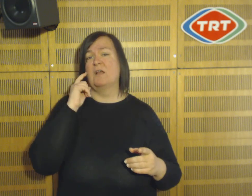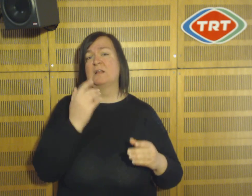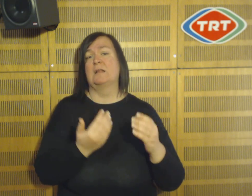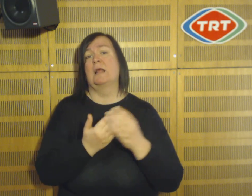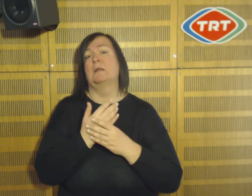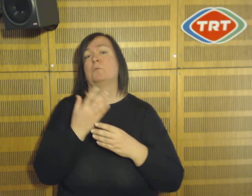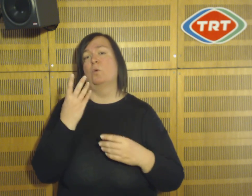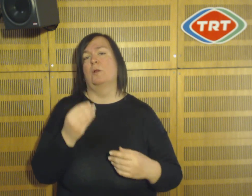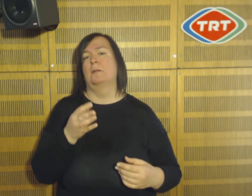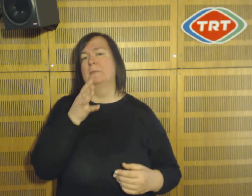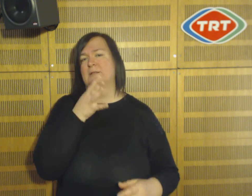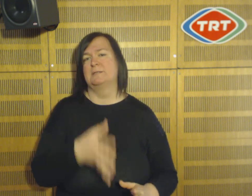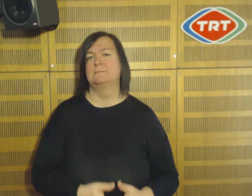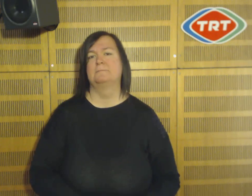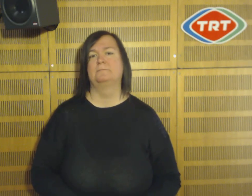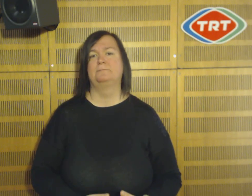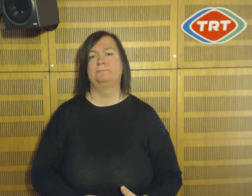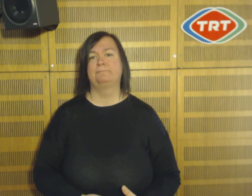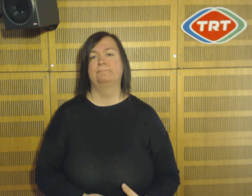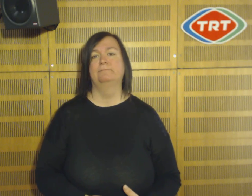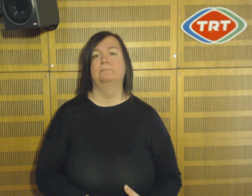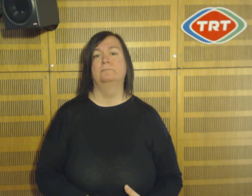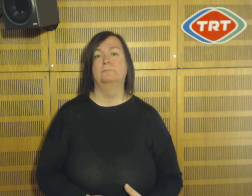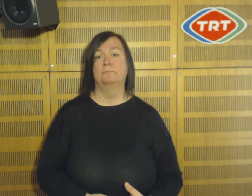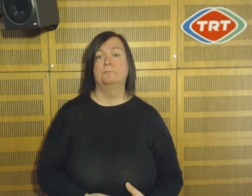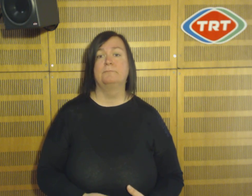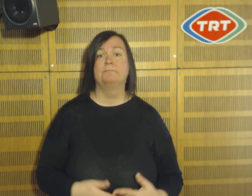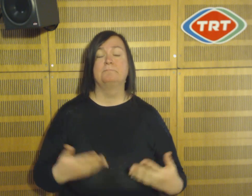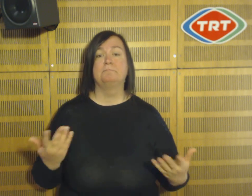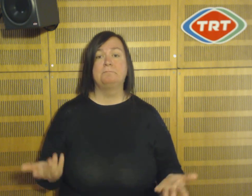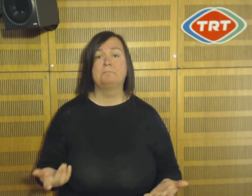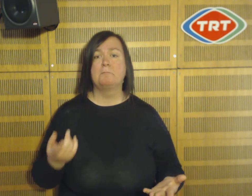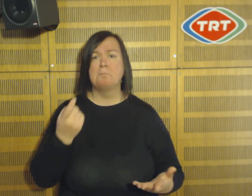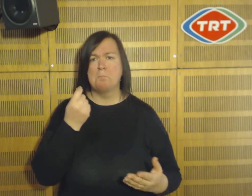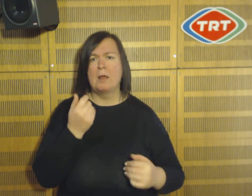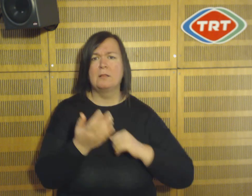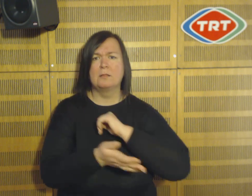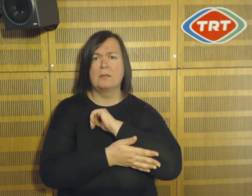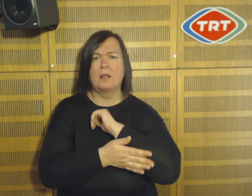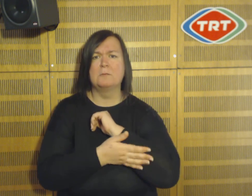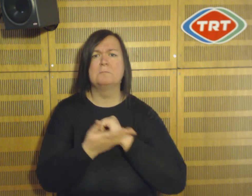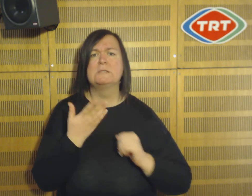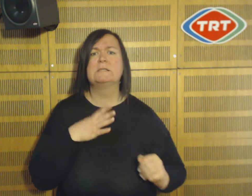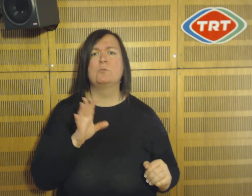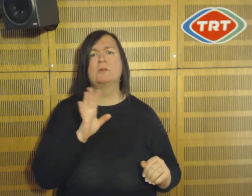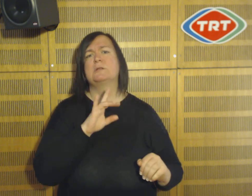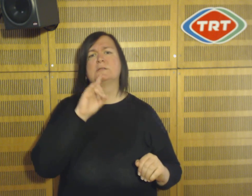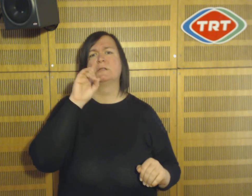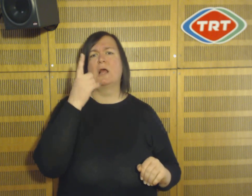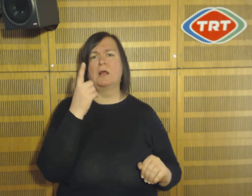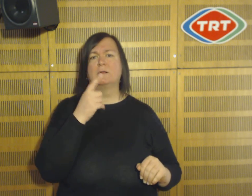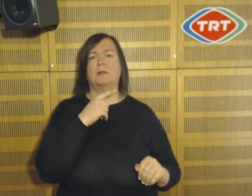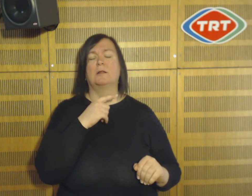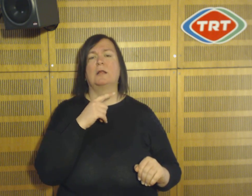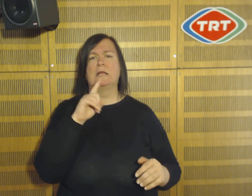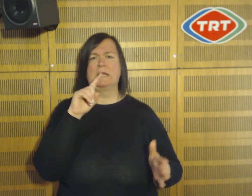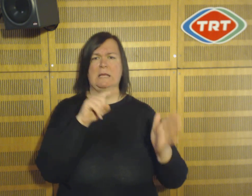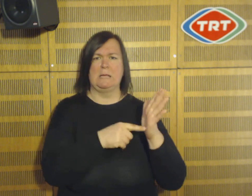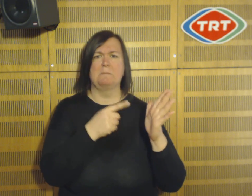olabileceğiz Evet Eee herhangi bir maddi yardım da talep etmiyorsunuz ve sadece imza atılmasını